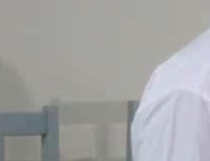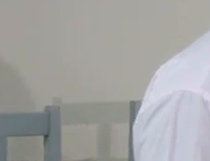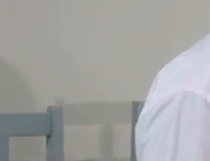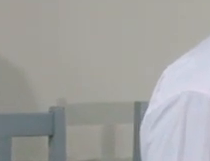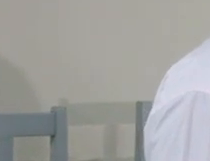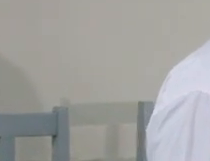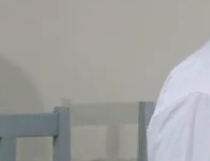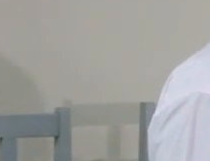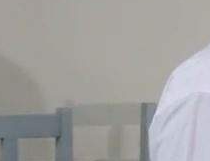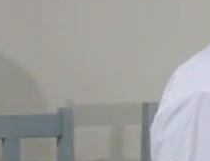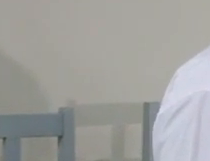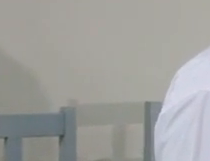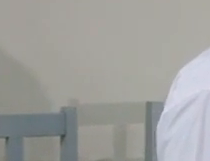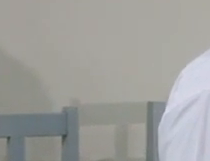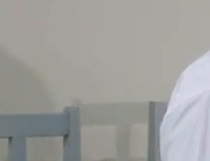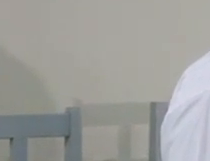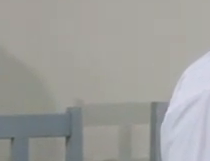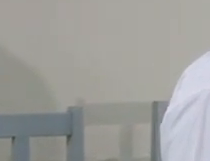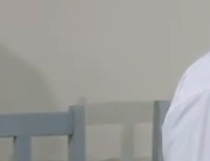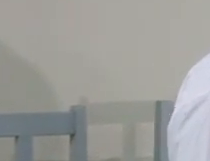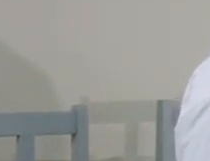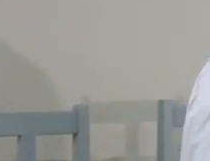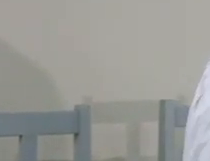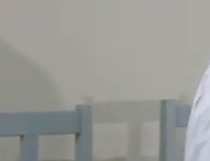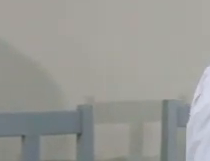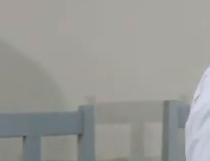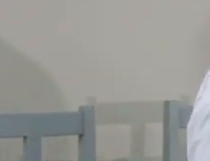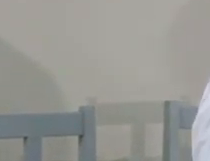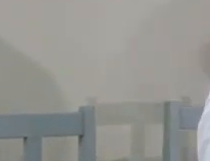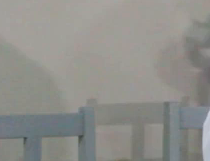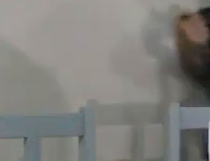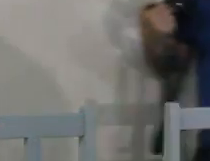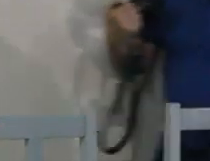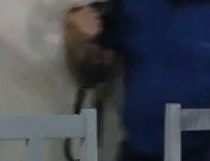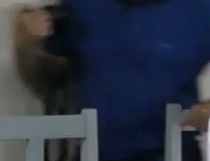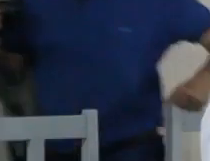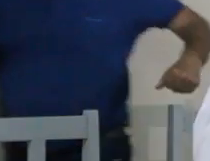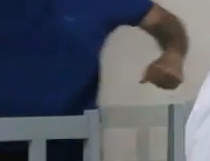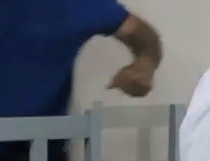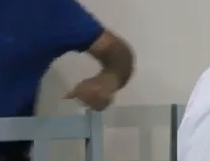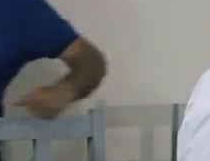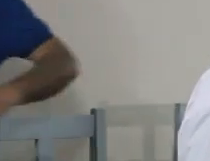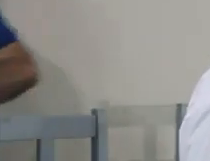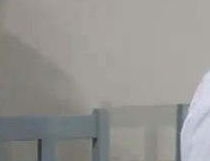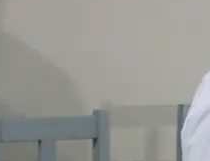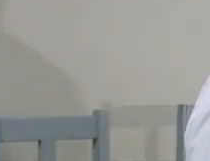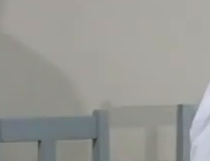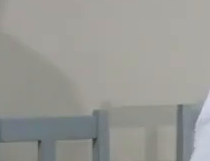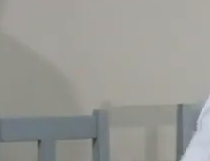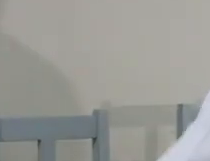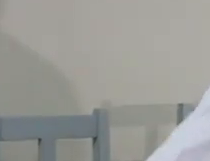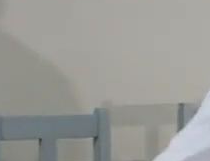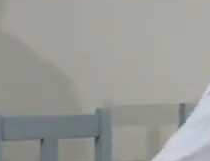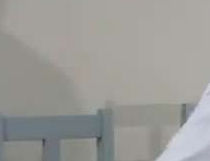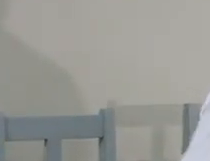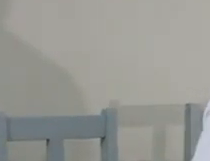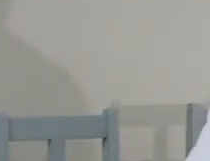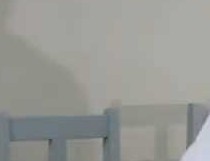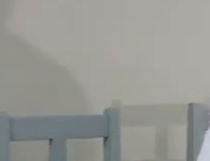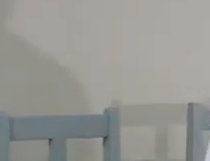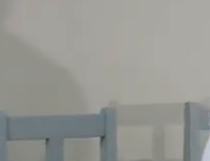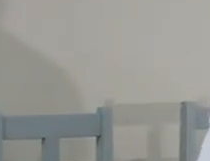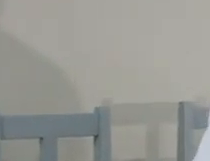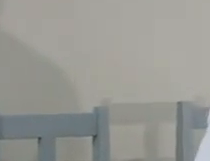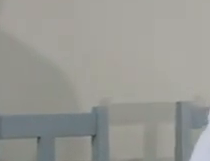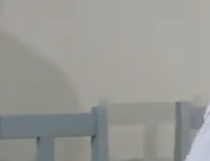Agradeço ao senhor que nos proporcionou conhecimento e estima com a palestra Por Que, Para Que e Para